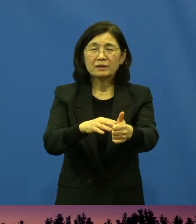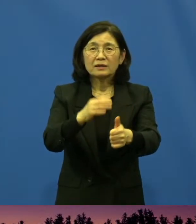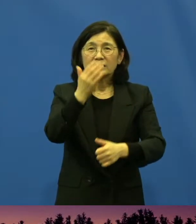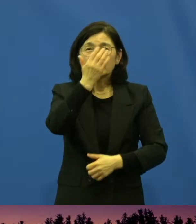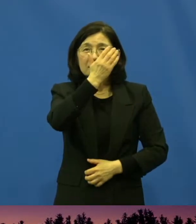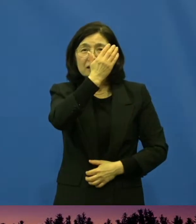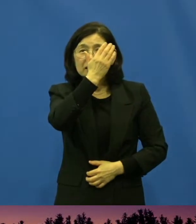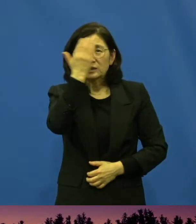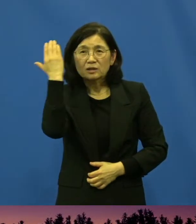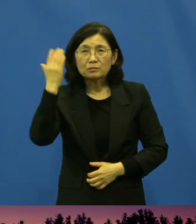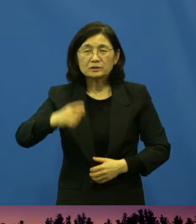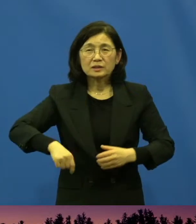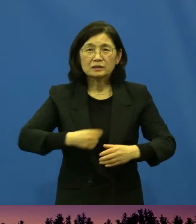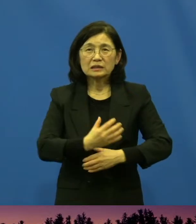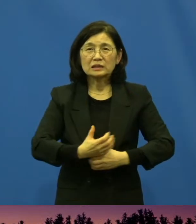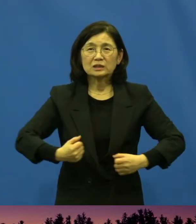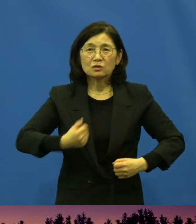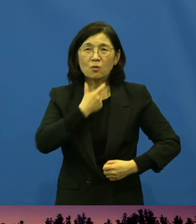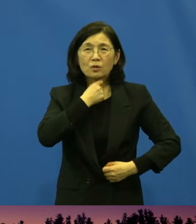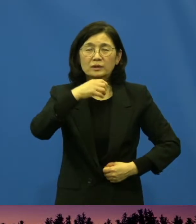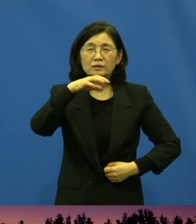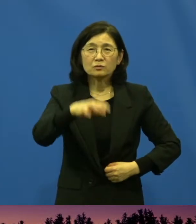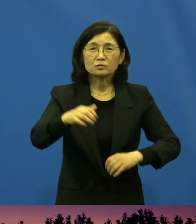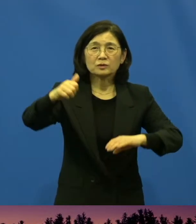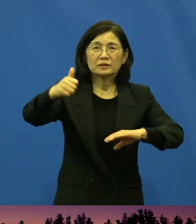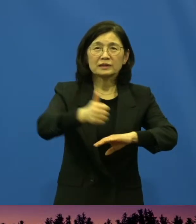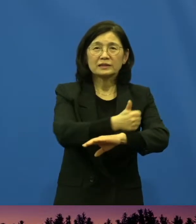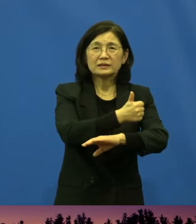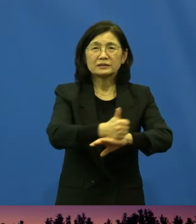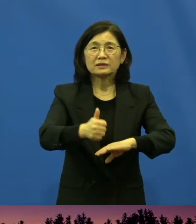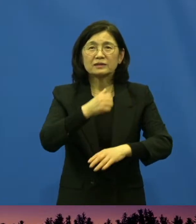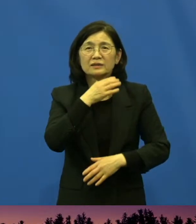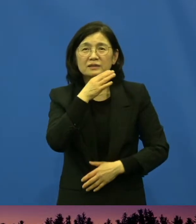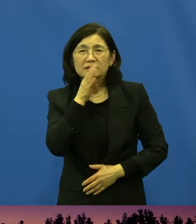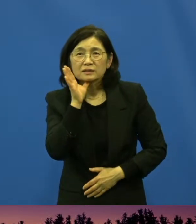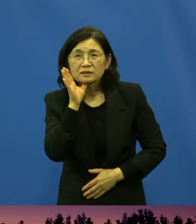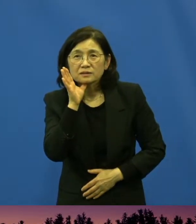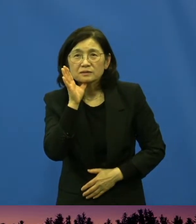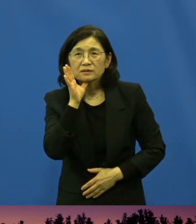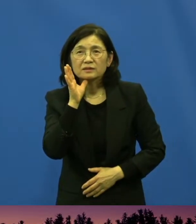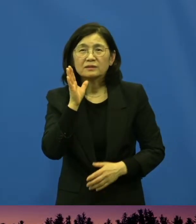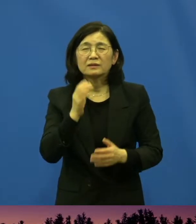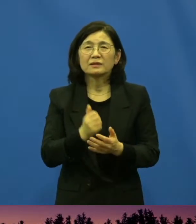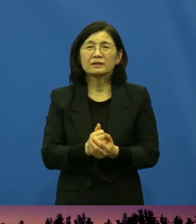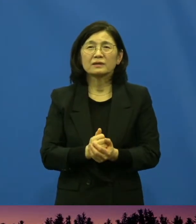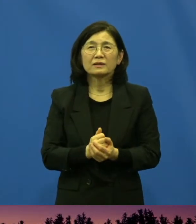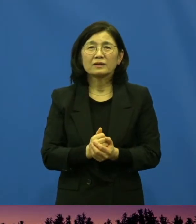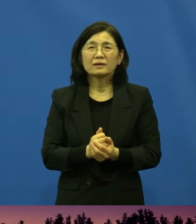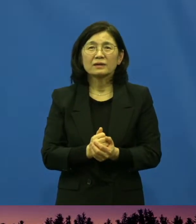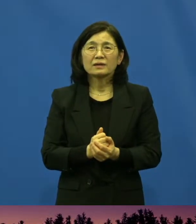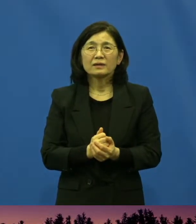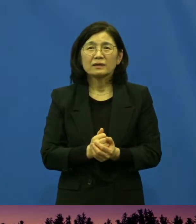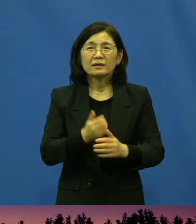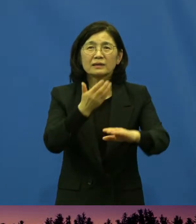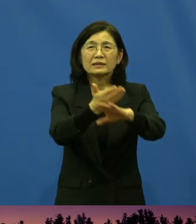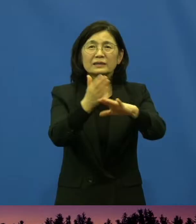띠띠고 원하는 곳으로 다녔거니와 늙어서는 내 팔을 벌리리니 남이 내게 띠띠우고 원하지 아니하는 곳으로 데려가리라.